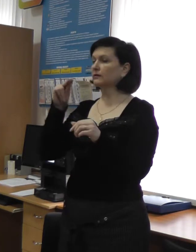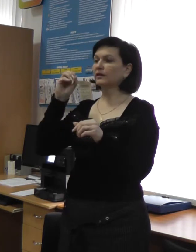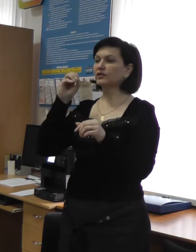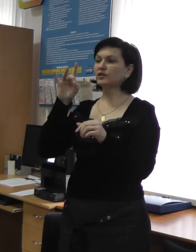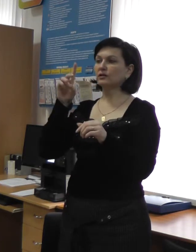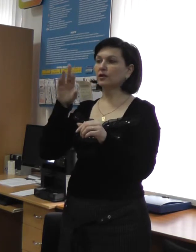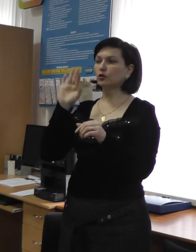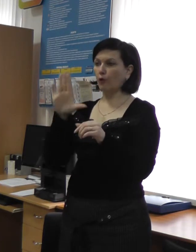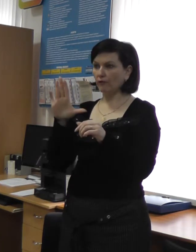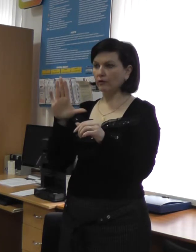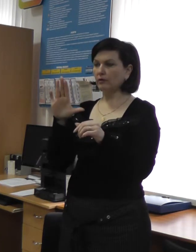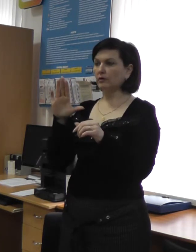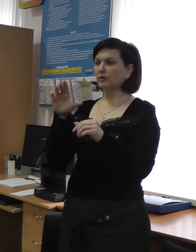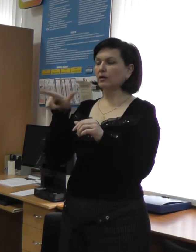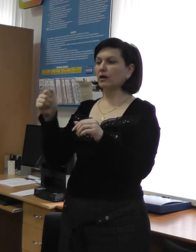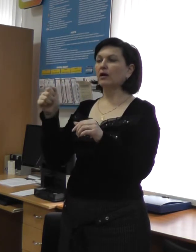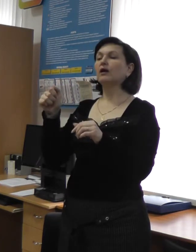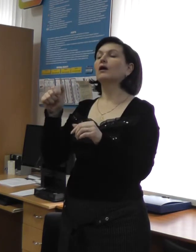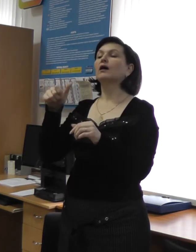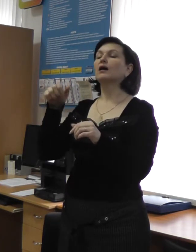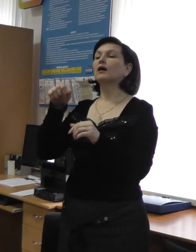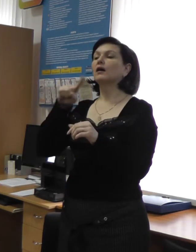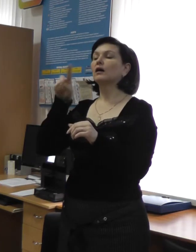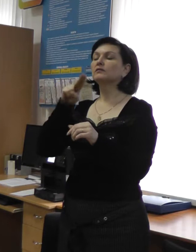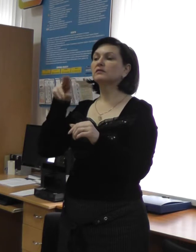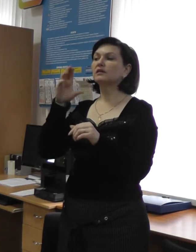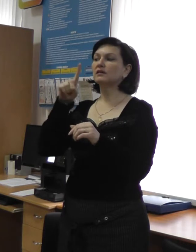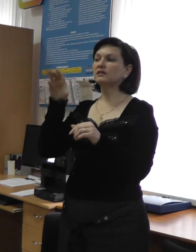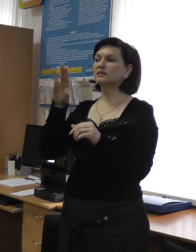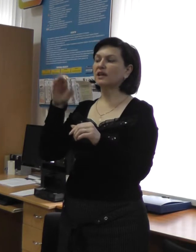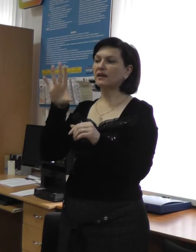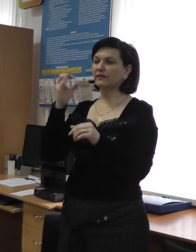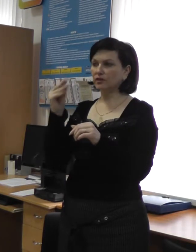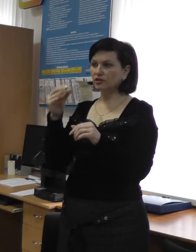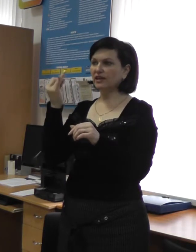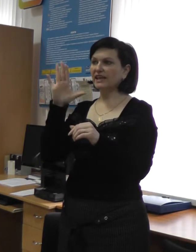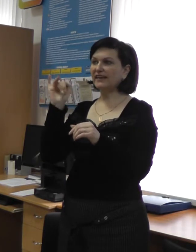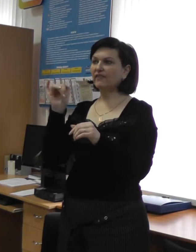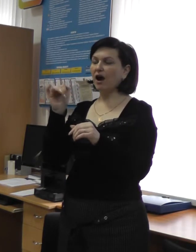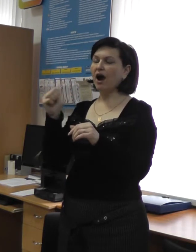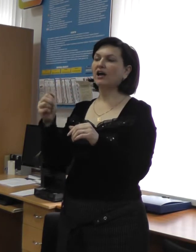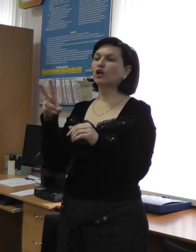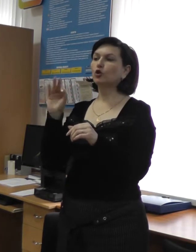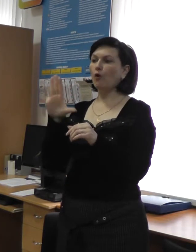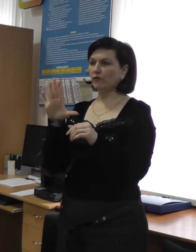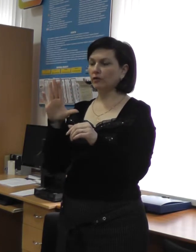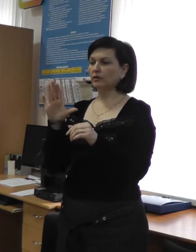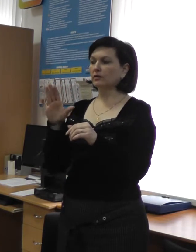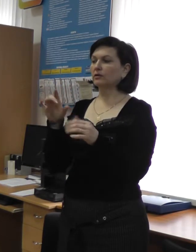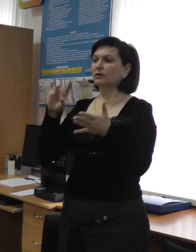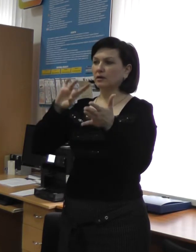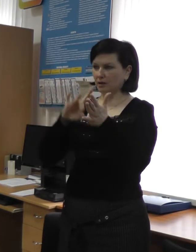Чернов, Гадзеевич и купец Иванов, которые открывают станции по выработке нового вида